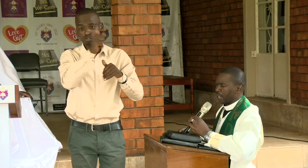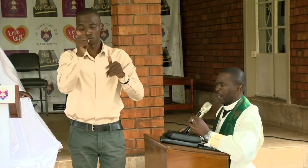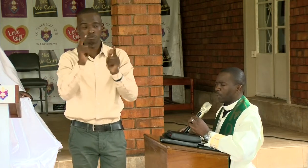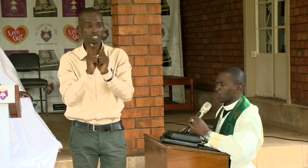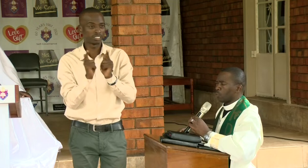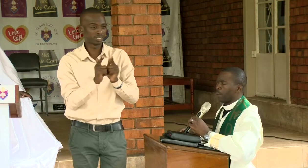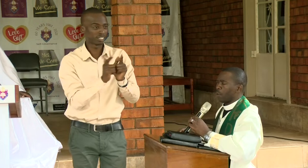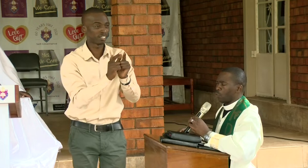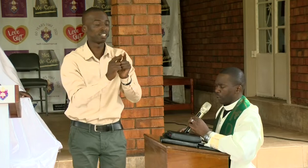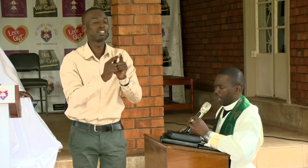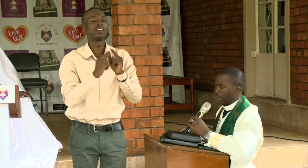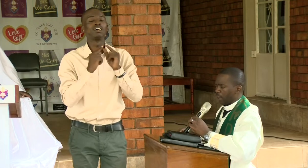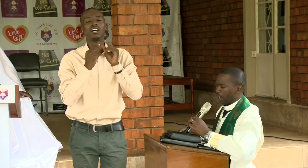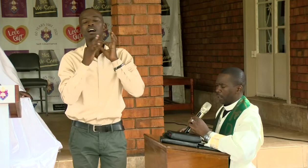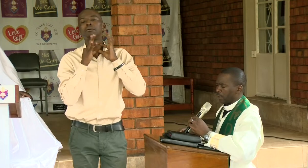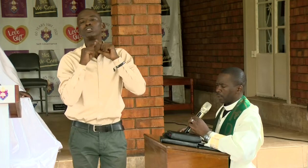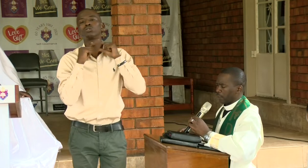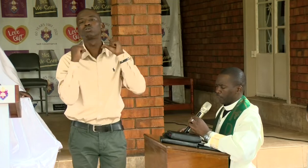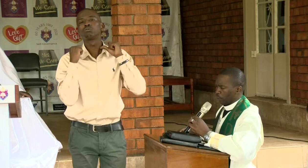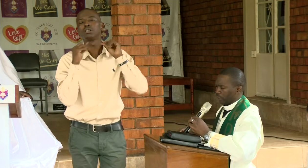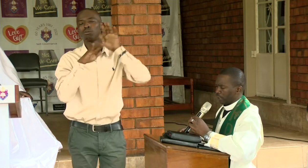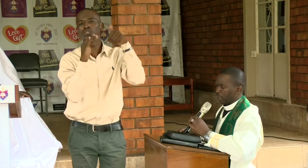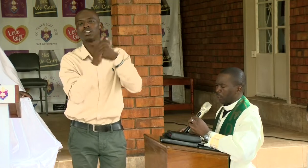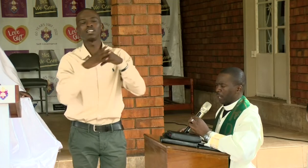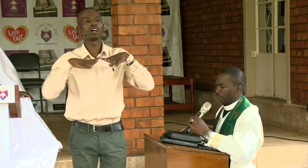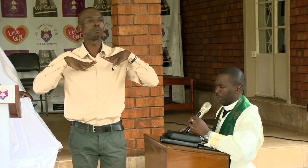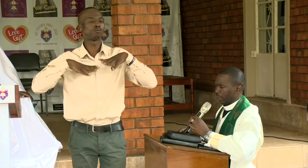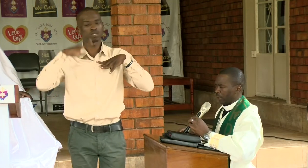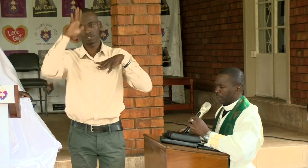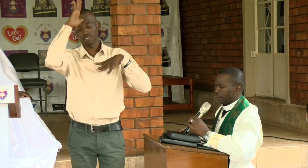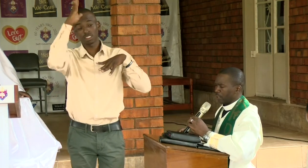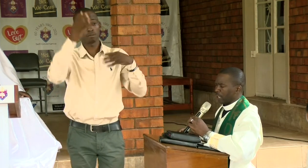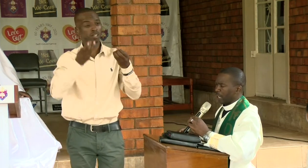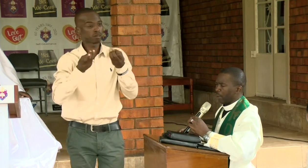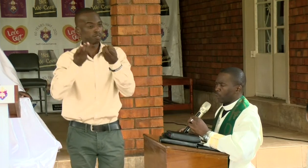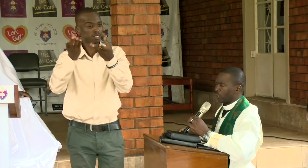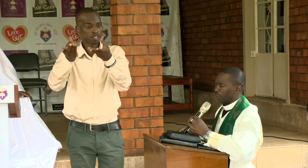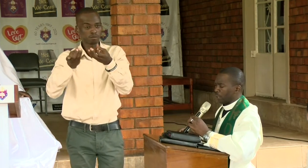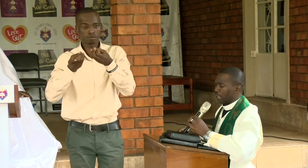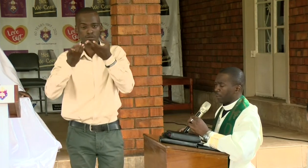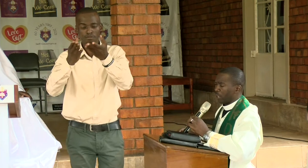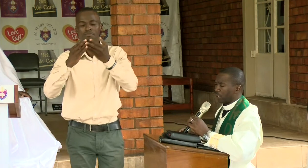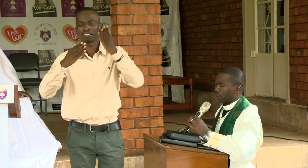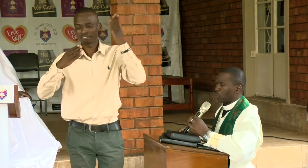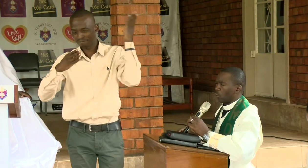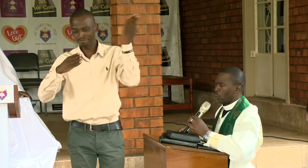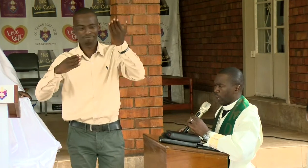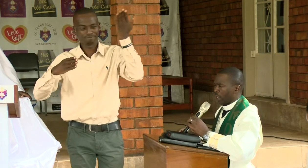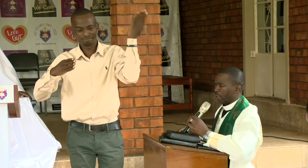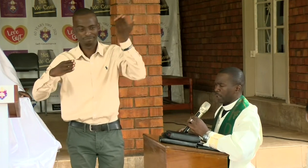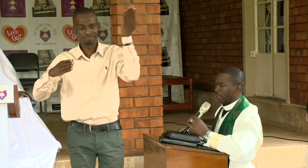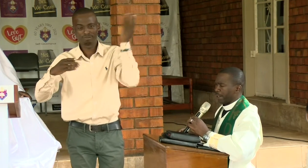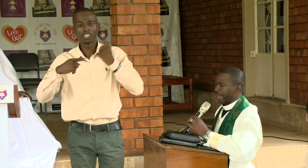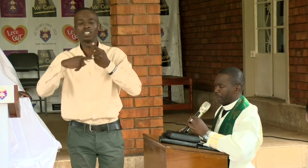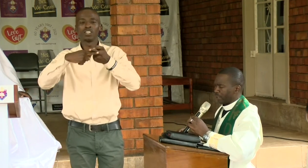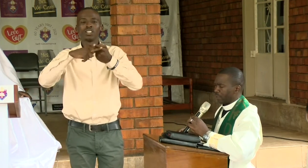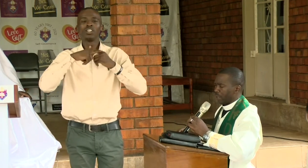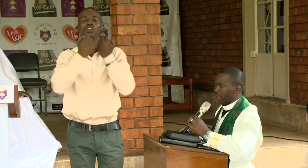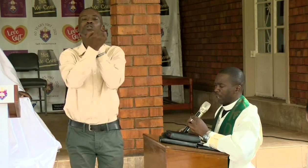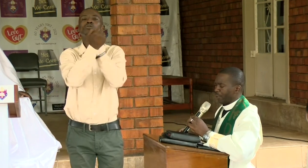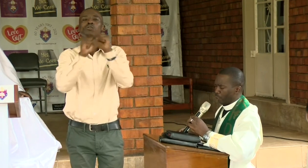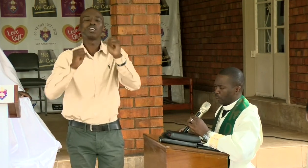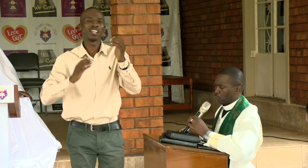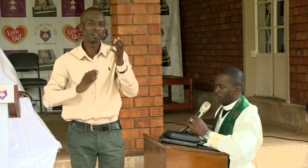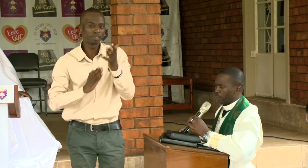musinkane sinkana abasumba bawummula kitaffe w'ekisa ekingi bagabirire sinkana babulizi b'enjiri abula enjiri y'okulokoka